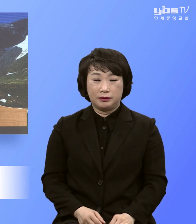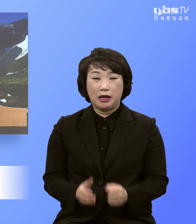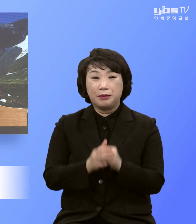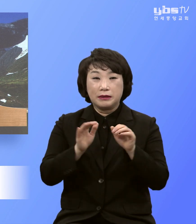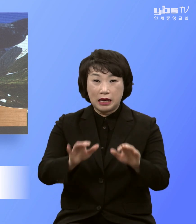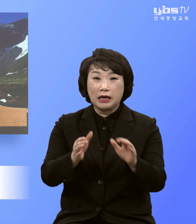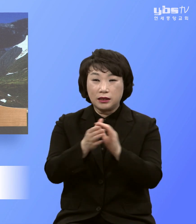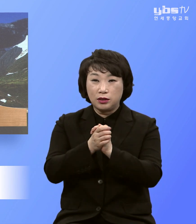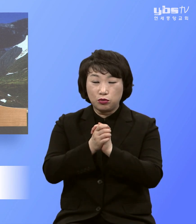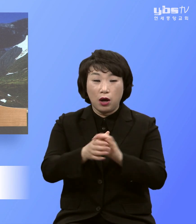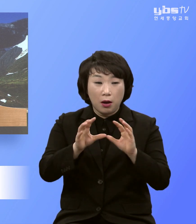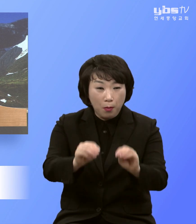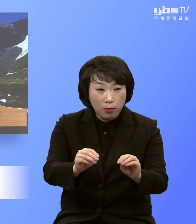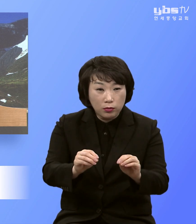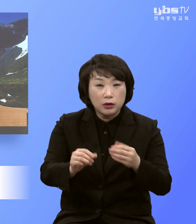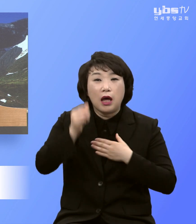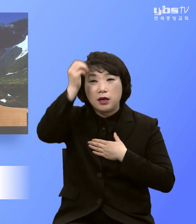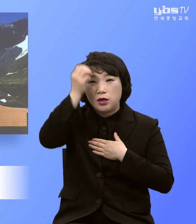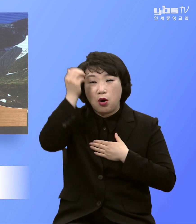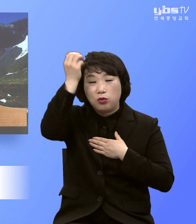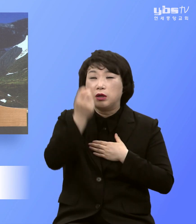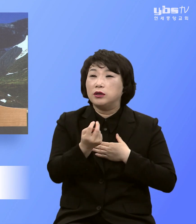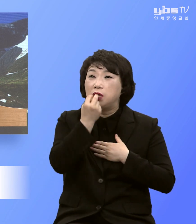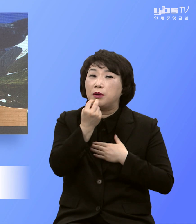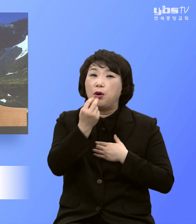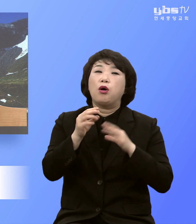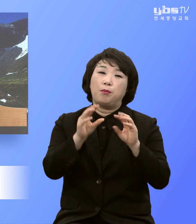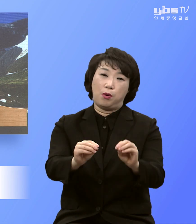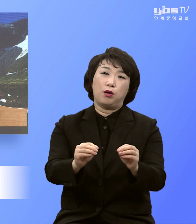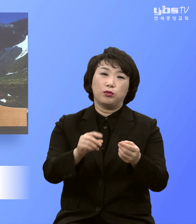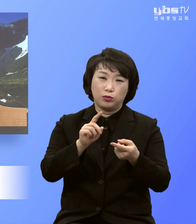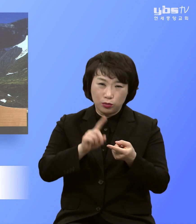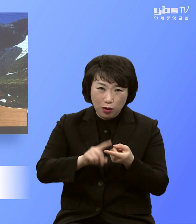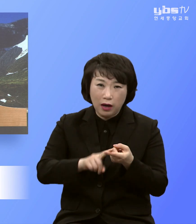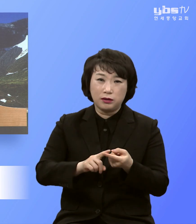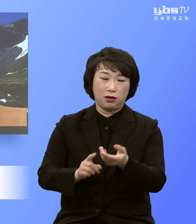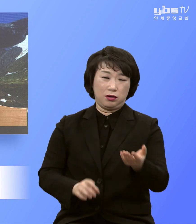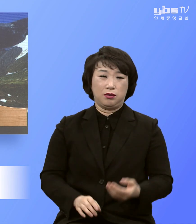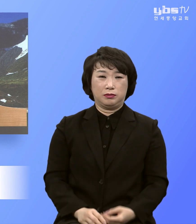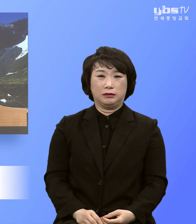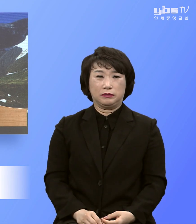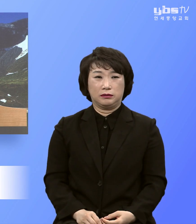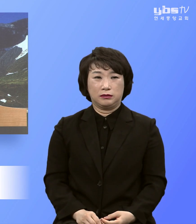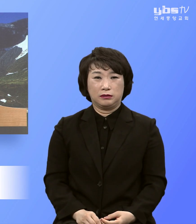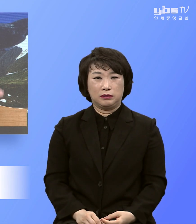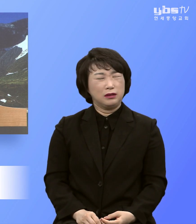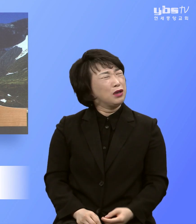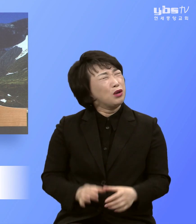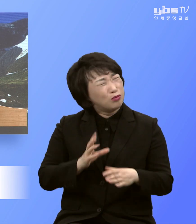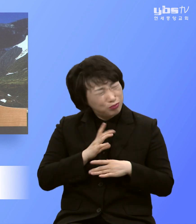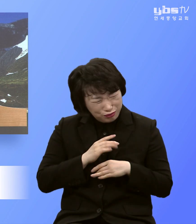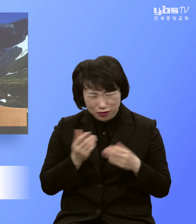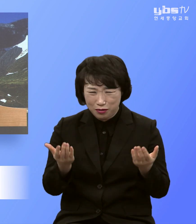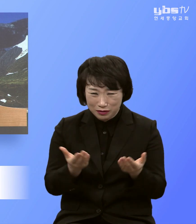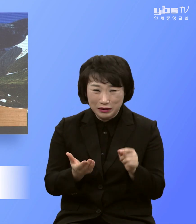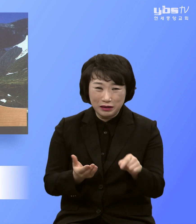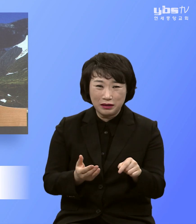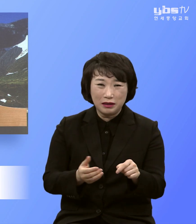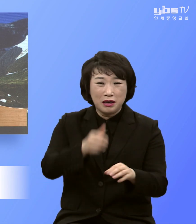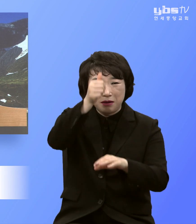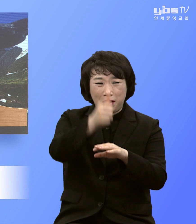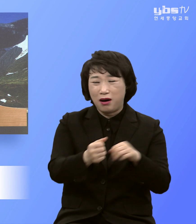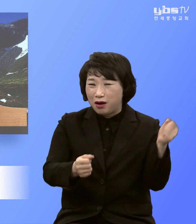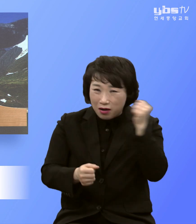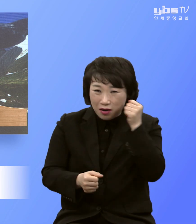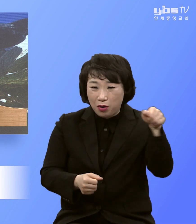그러므로 기도의 중단은 내 영혼의 생명의 호흡을 정지시키는 것과 같은 무서운 최후를 맞이할